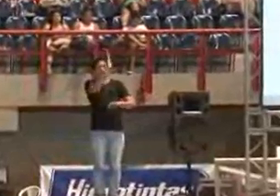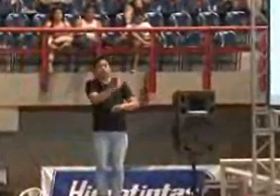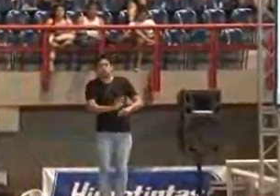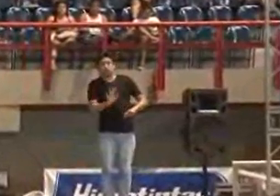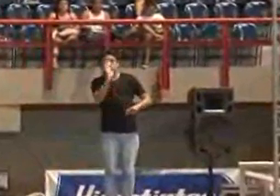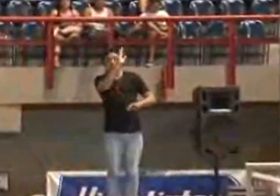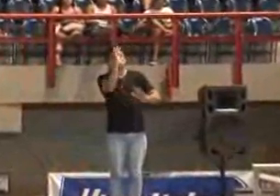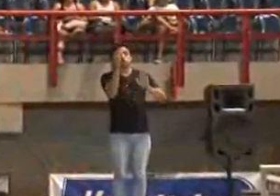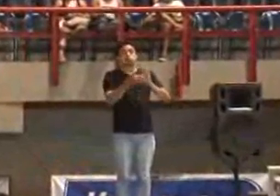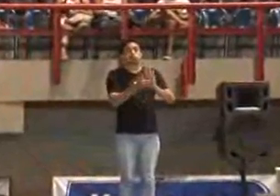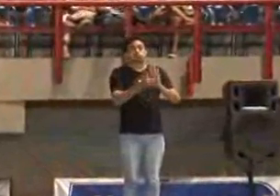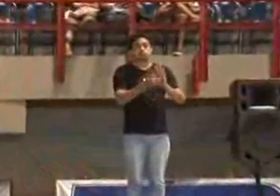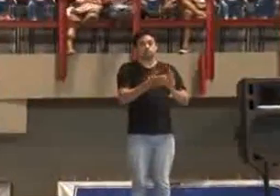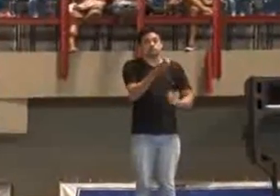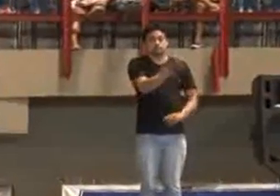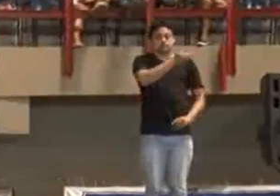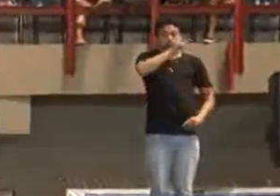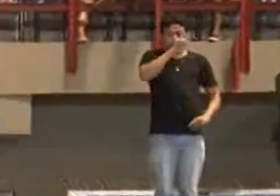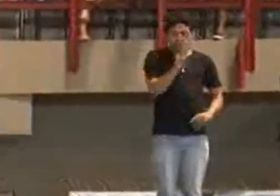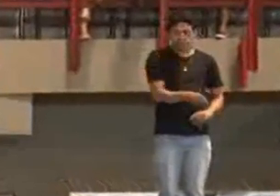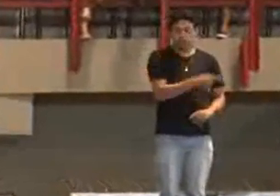todo?